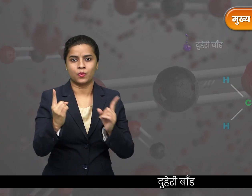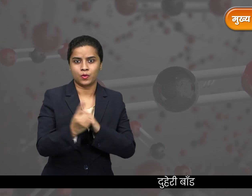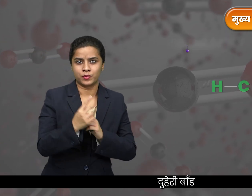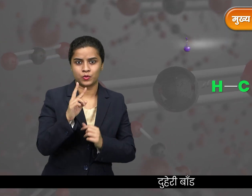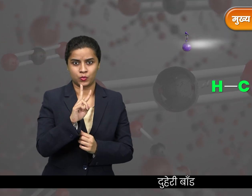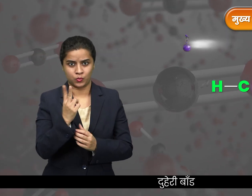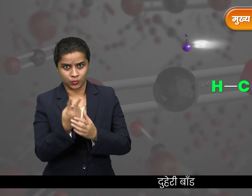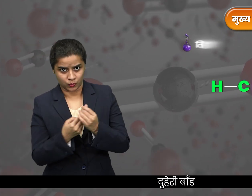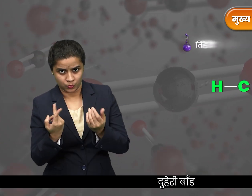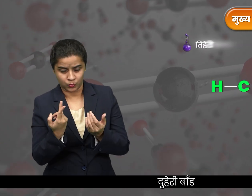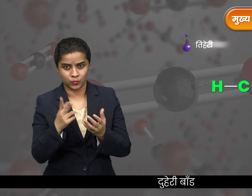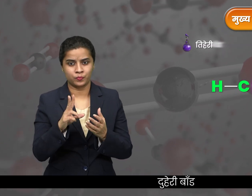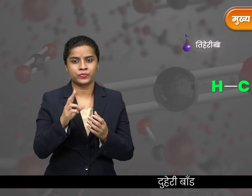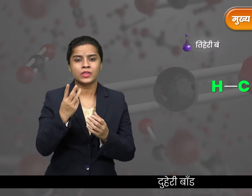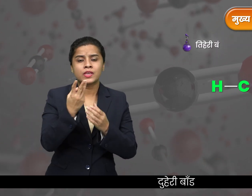तिहेरी बॉन्ड.